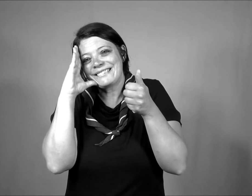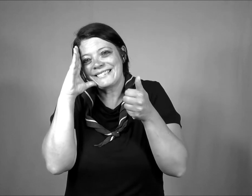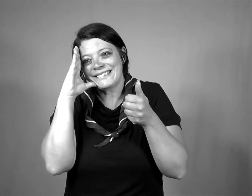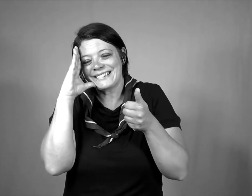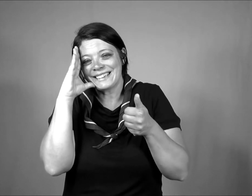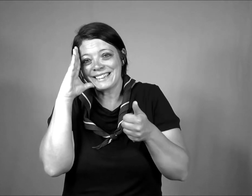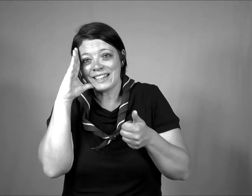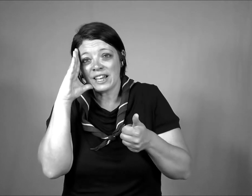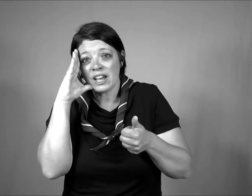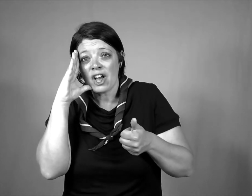demain,